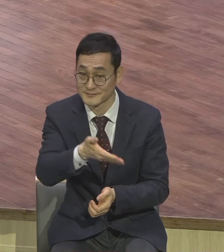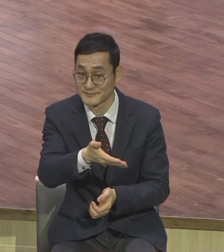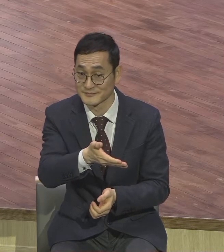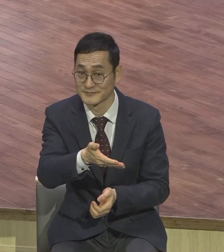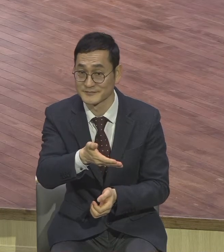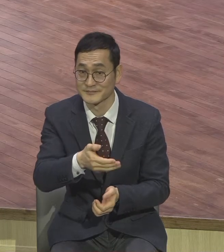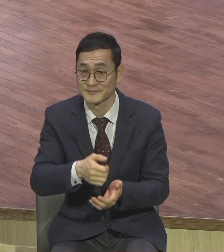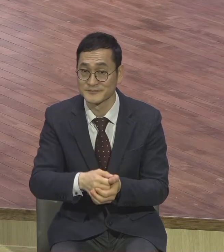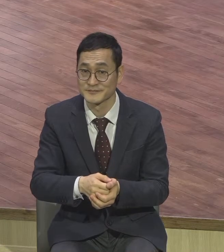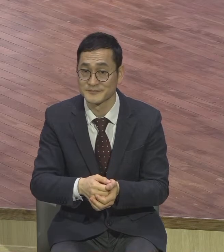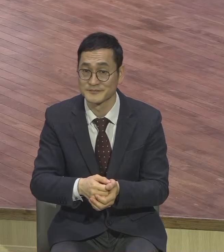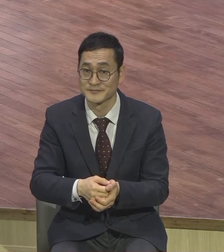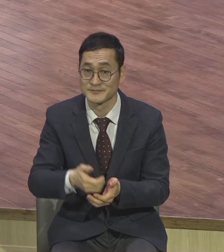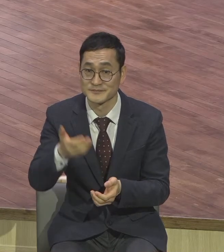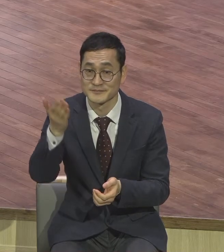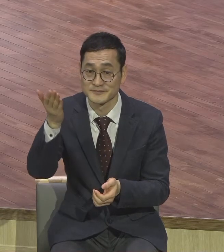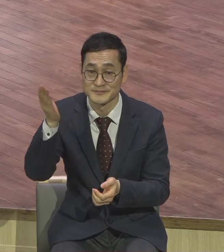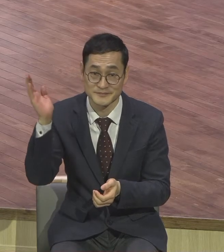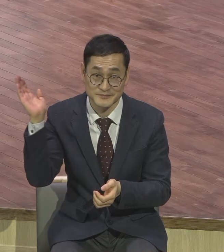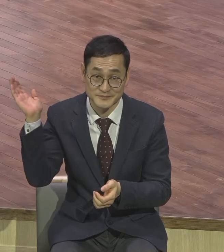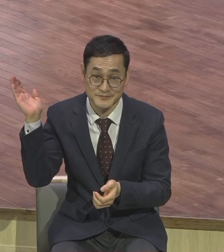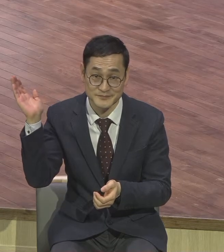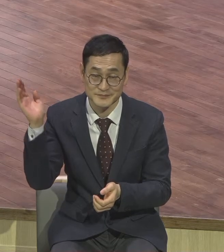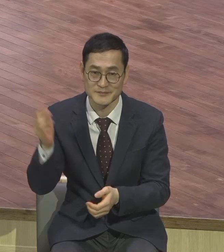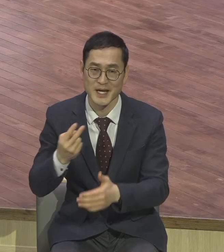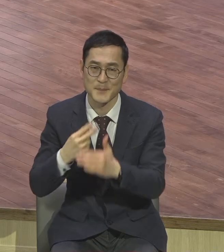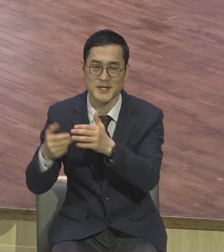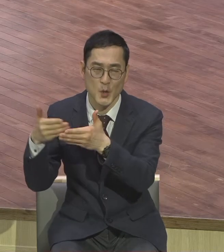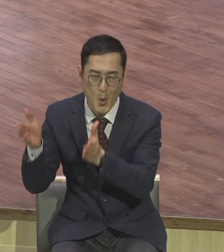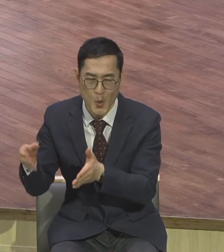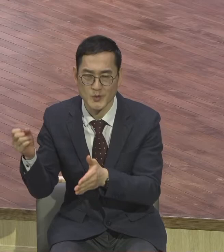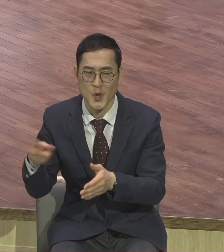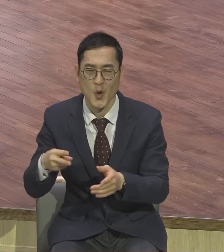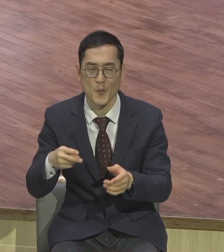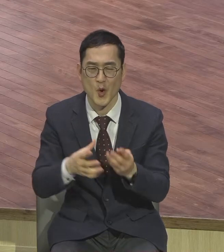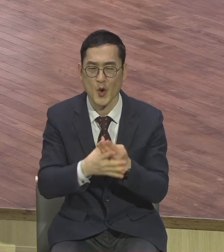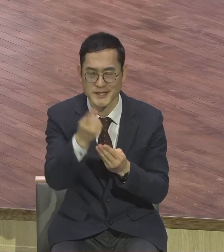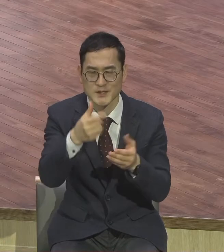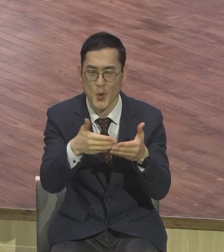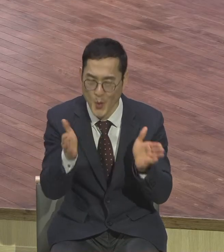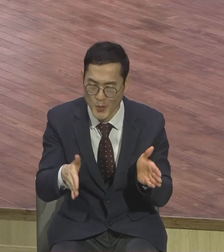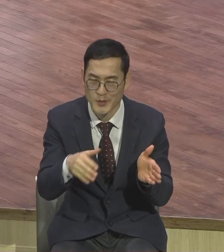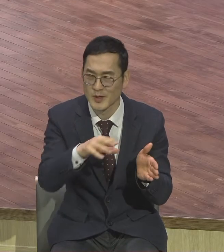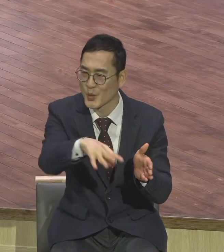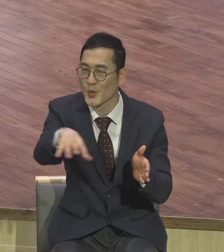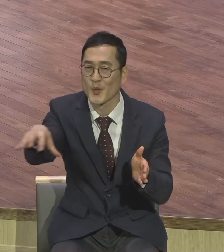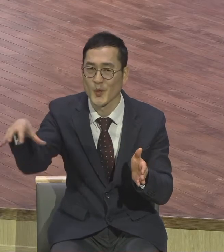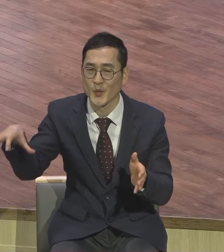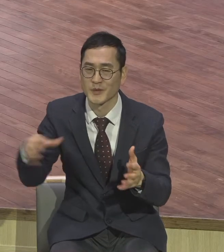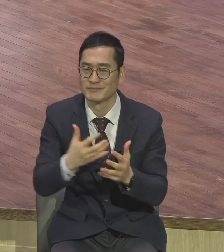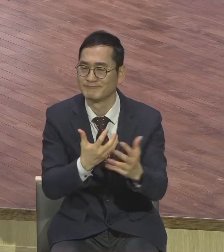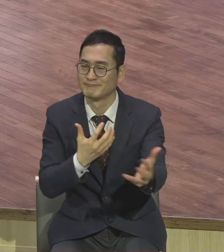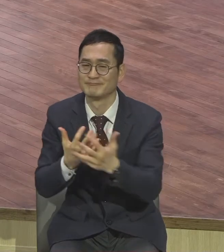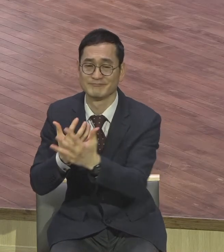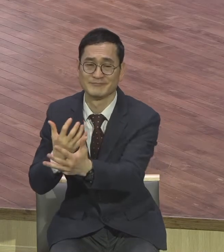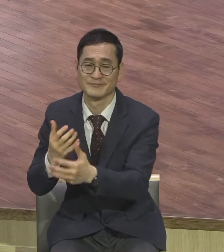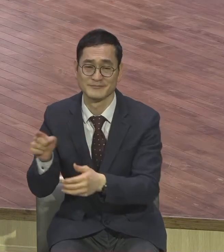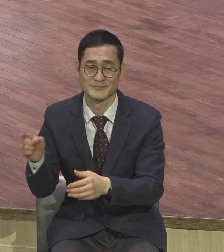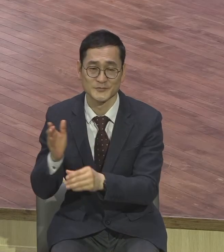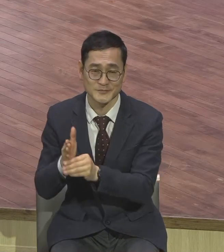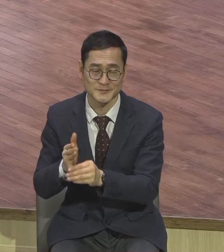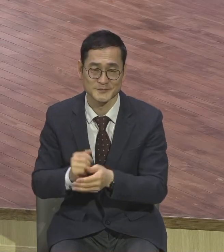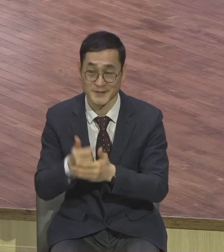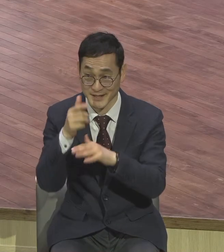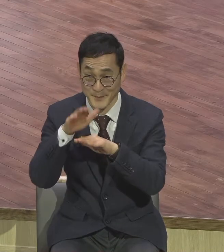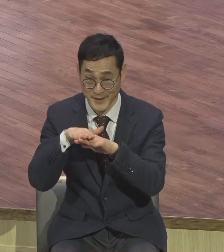비전홀 이제 다 들이지 못하고 요아실에도 같이 예배를 다 들이고 있는데 같이 우리